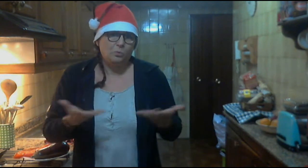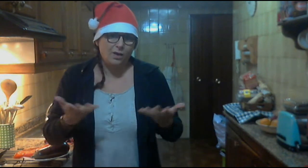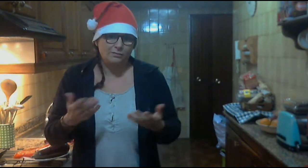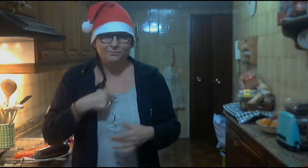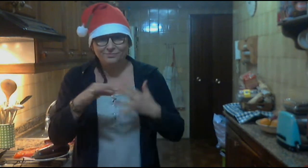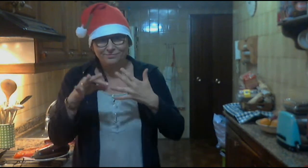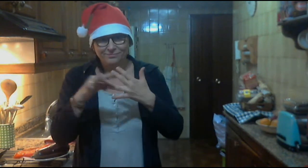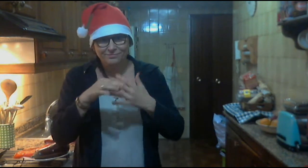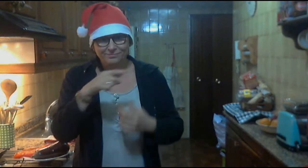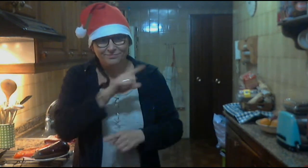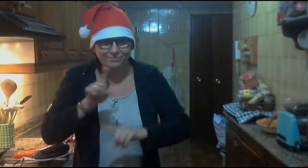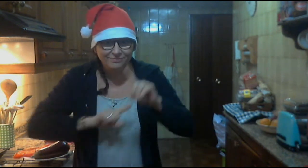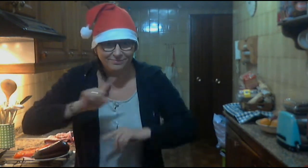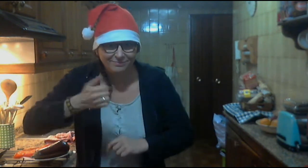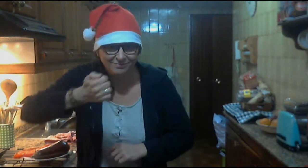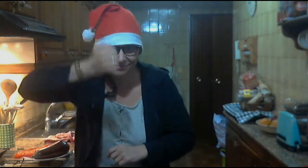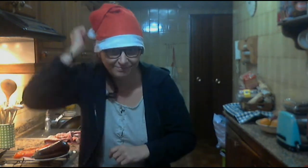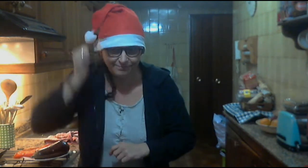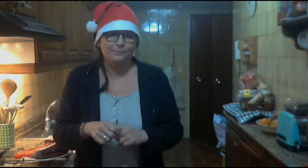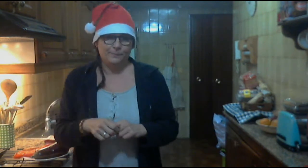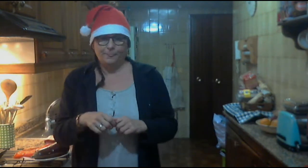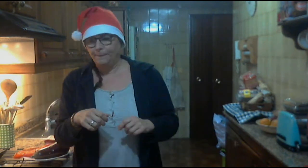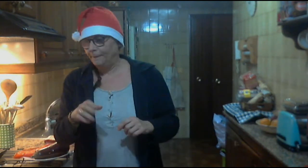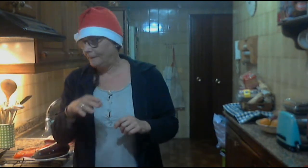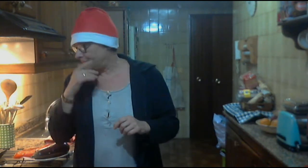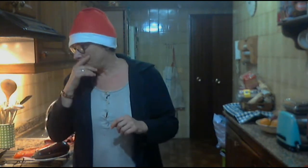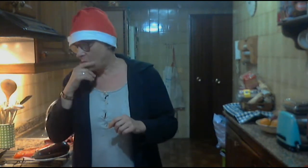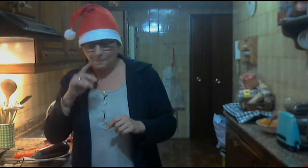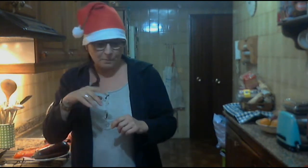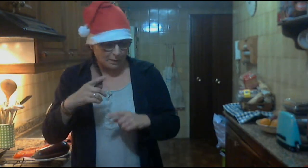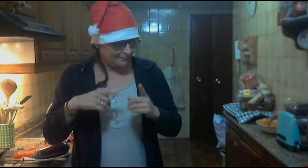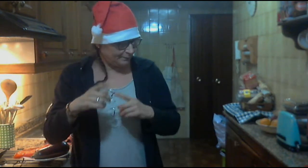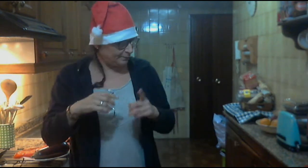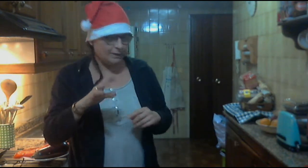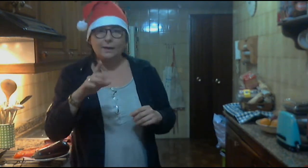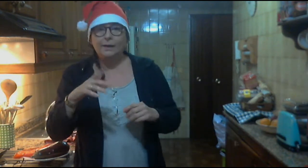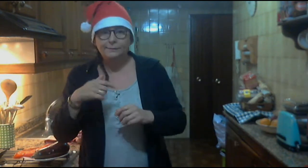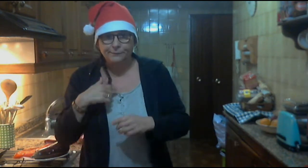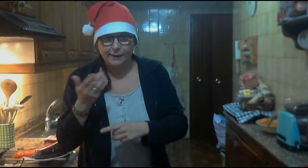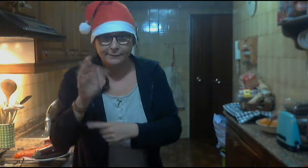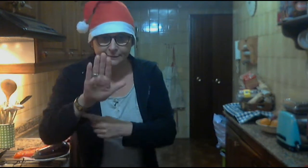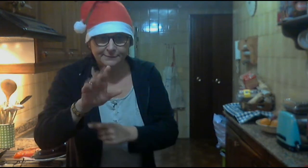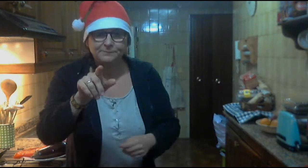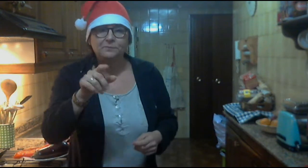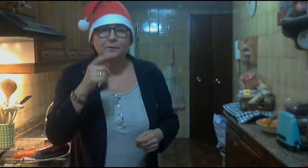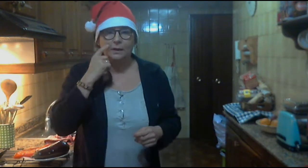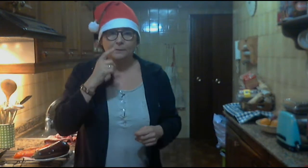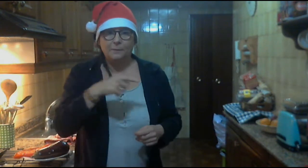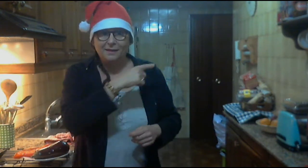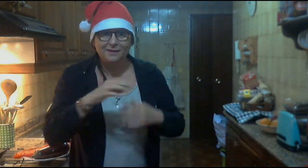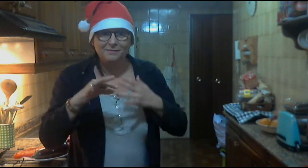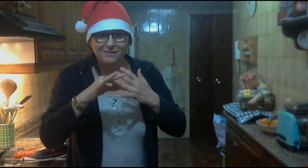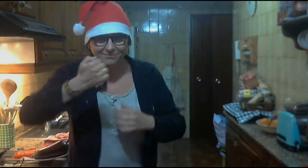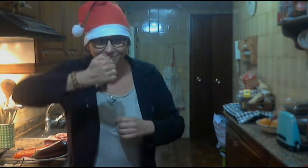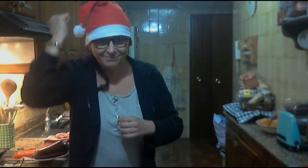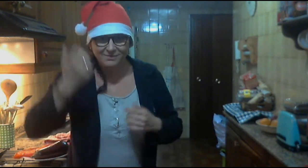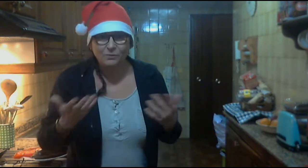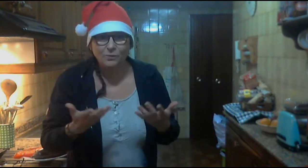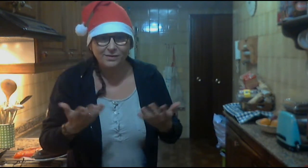Y vemos de nuevo algunas de las imágenes de los atentados de París, que en Hadam 130 han muerto, se cumplen ahora precisamente tres semanas de los ataques en el estadio de Francia y en varios locales. Uno de ellos se había